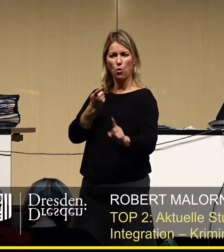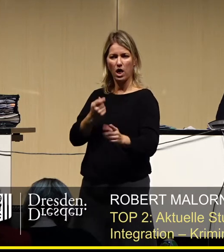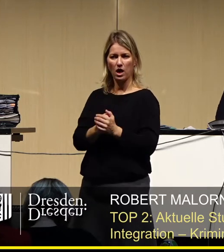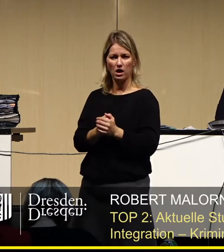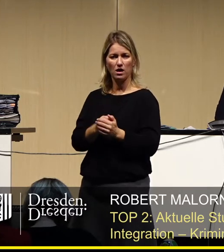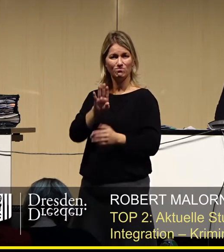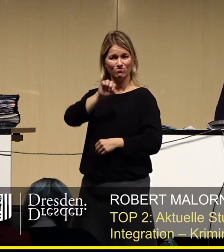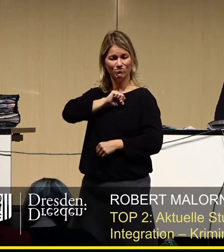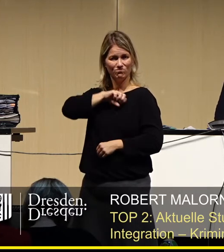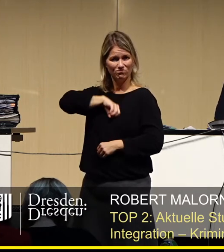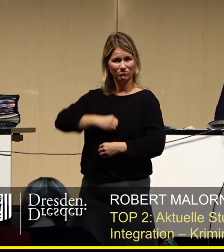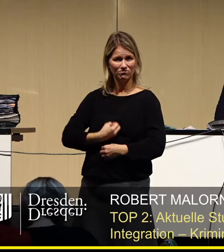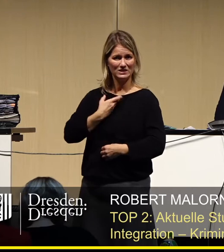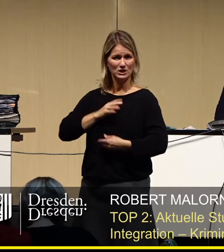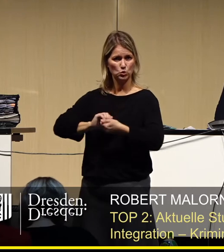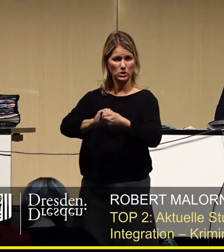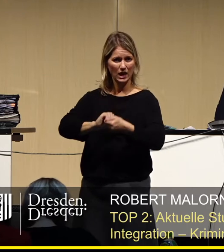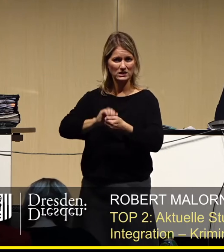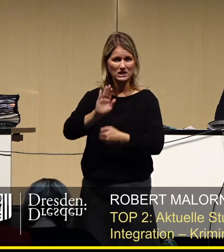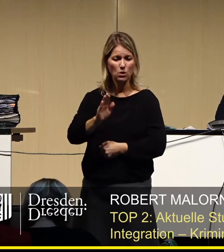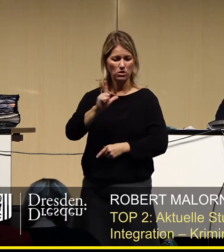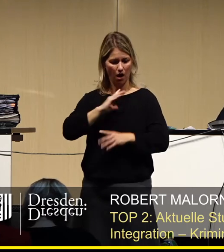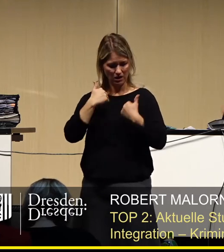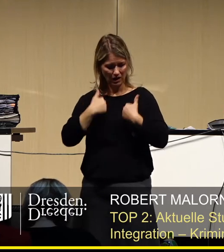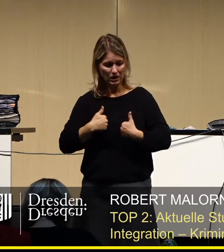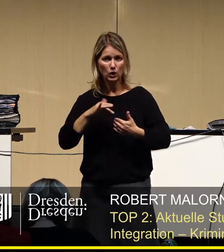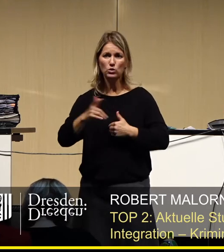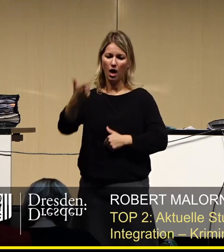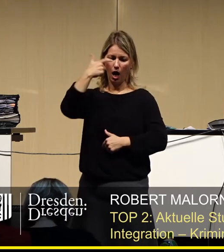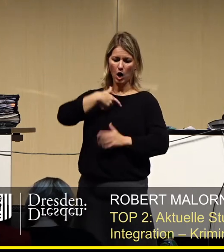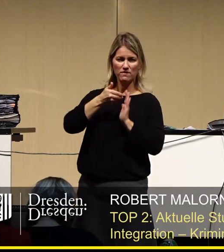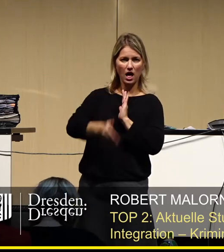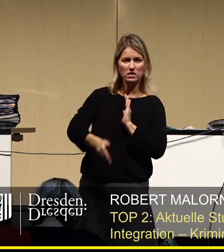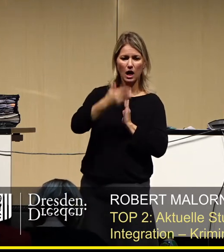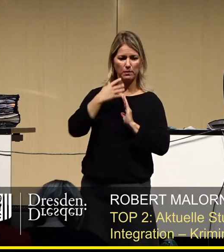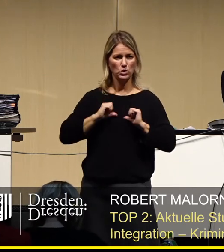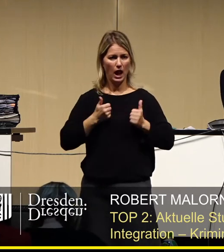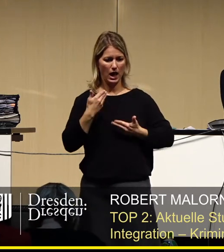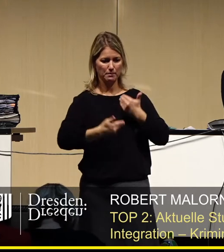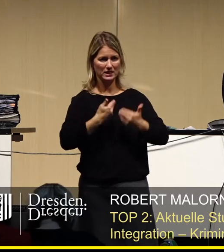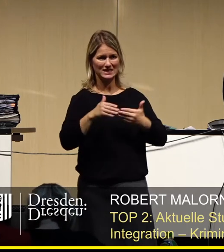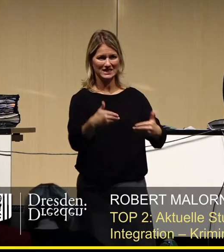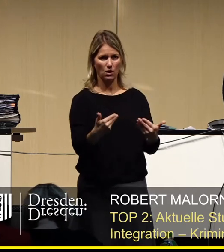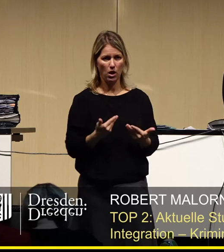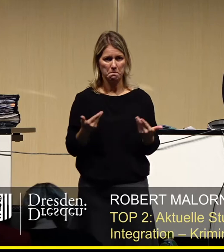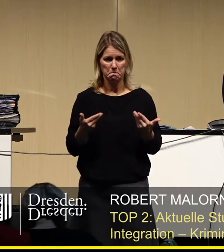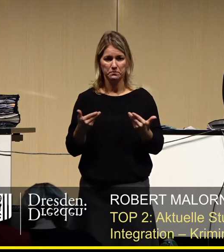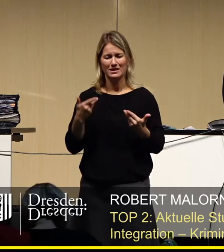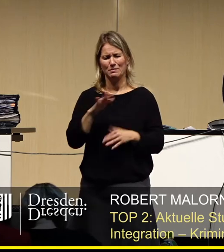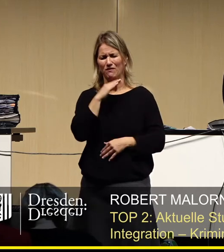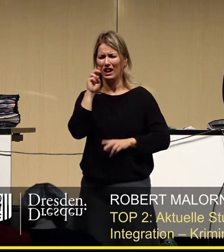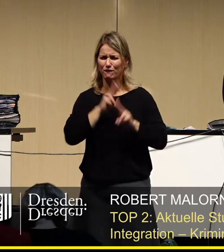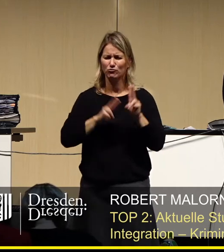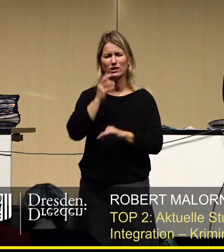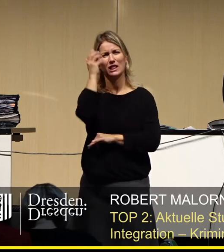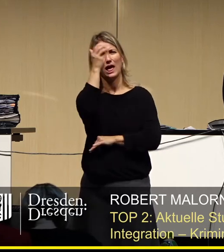Sozialisation, das eigene Wesen, die Akzeptanz, die Ablehnung durch andere, seine Lebensumstände? Es gibt darauf viele Theorien, es gibt